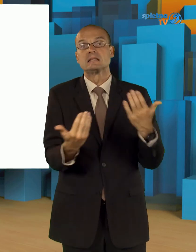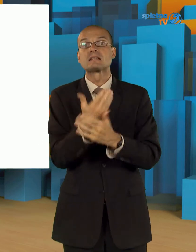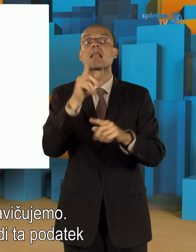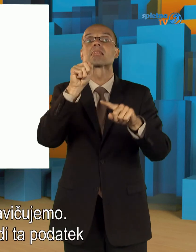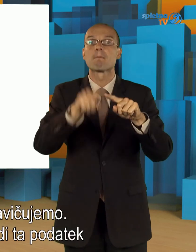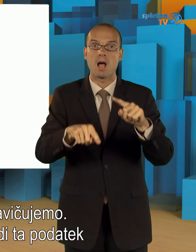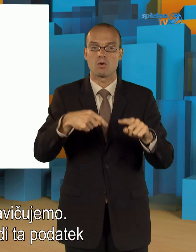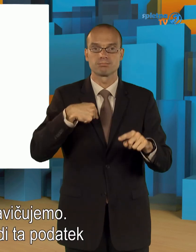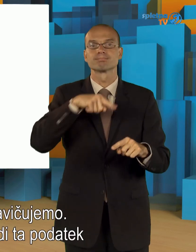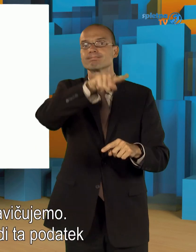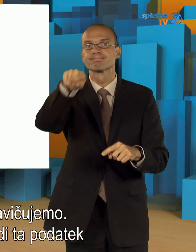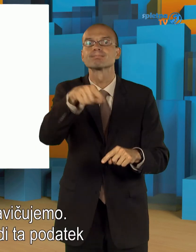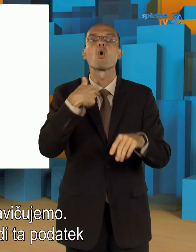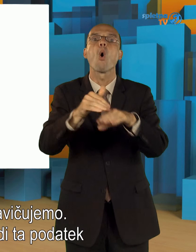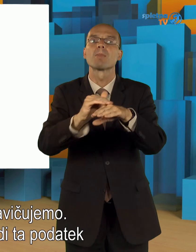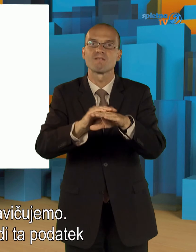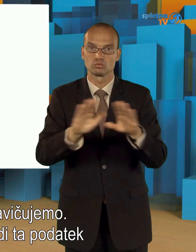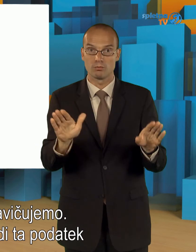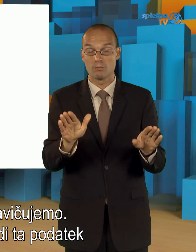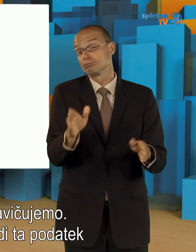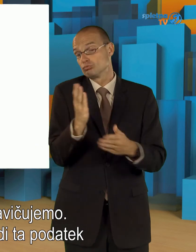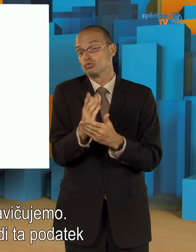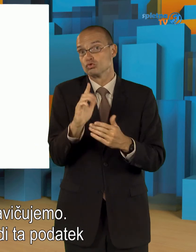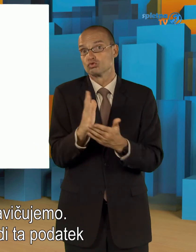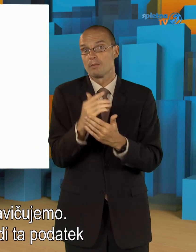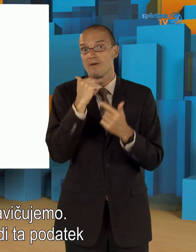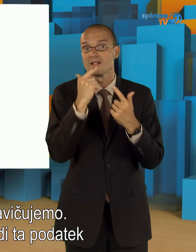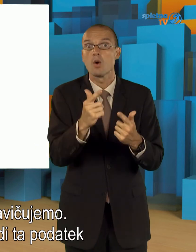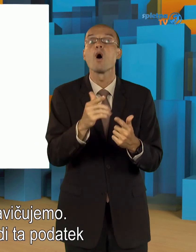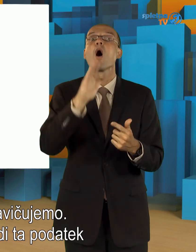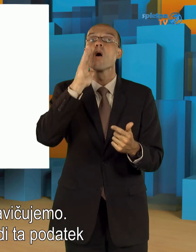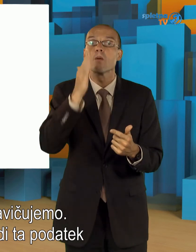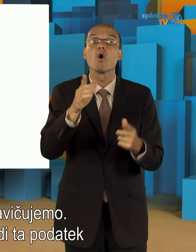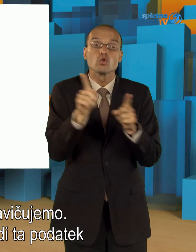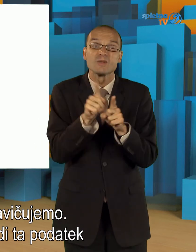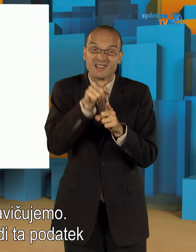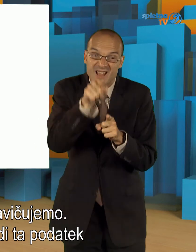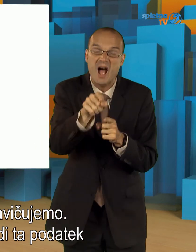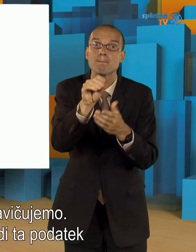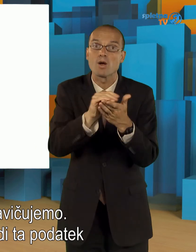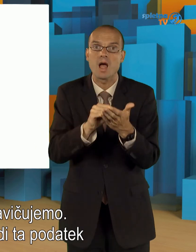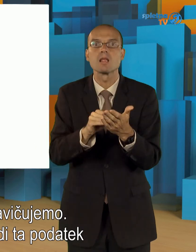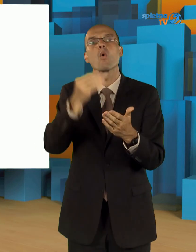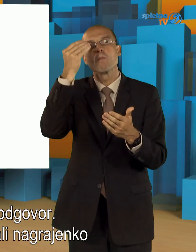Za napako se opravičujemo. Kot rečeno, bomo tudi ta podatek šteli za pravilen odgovor.